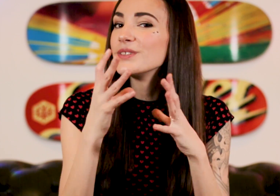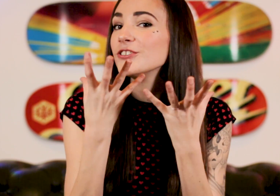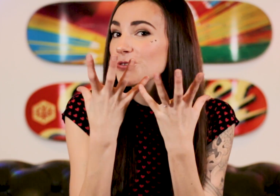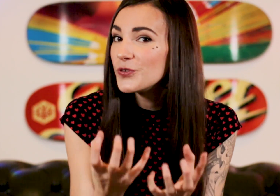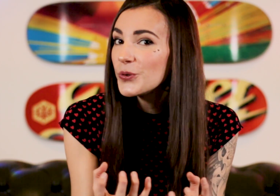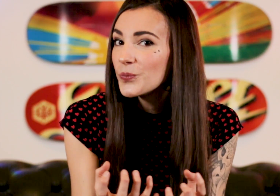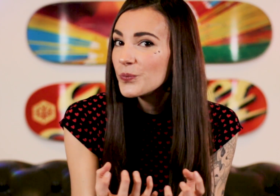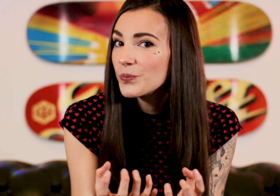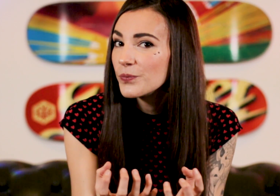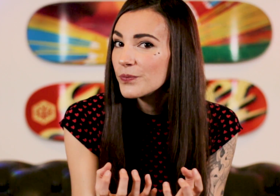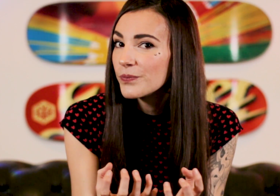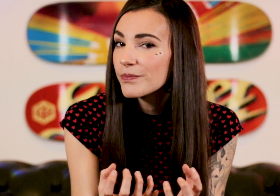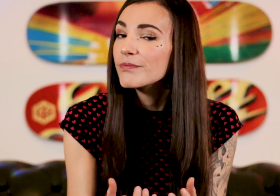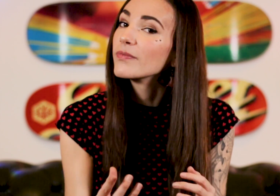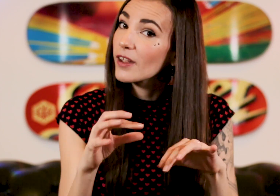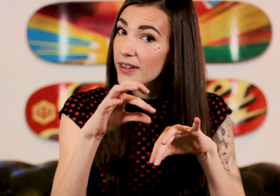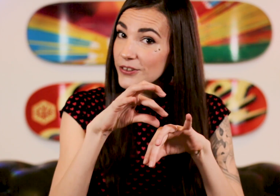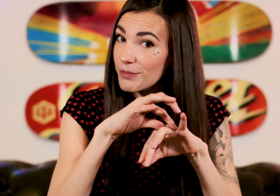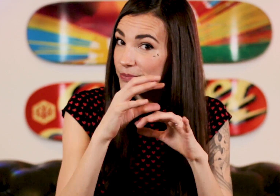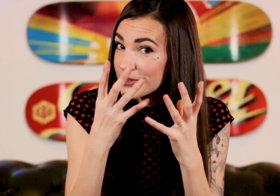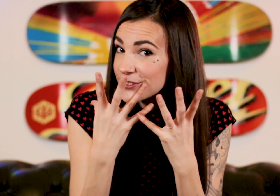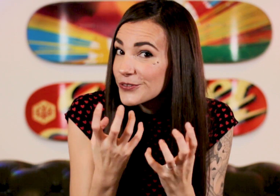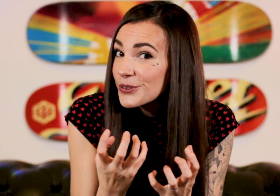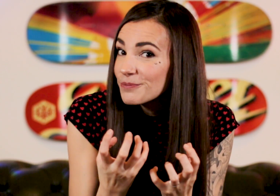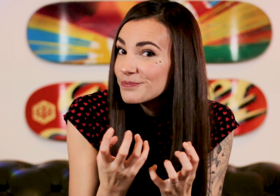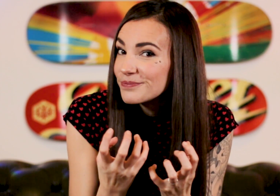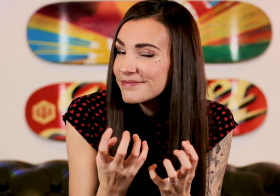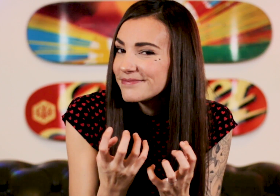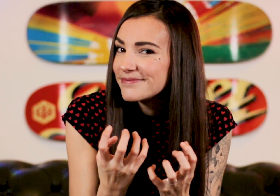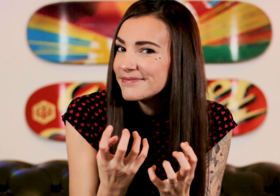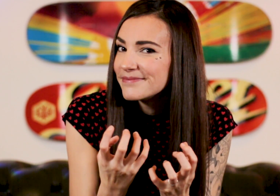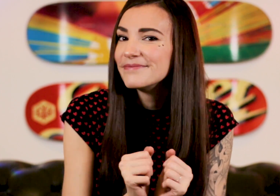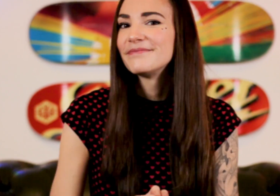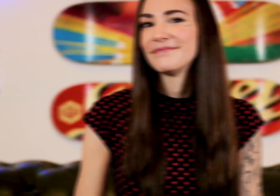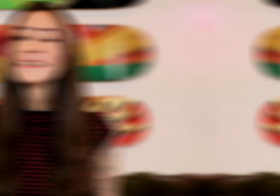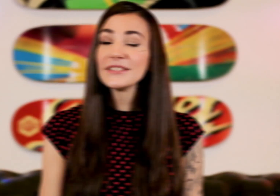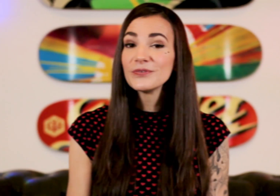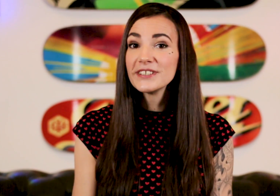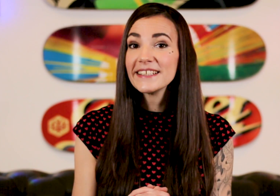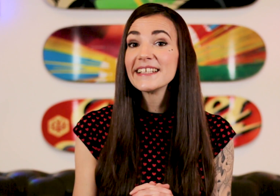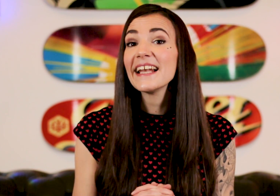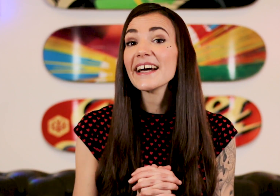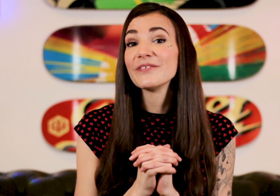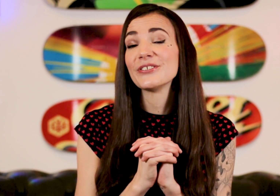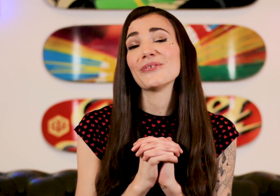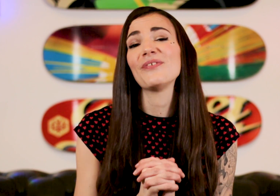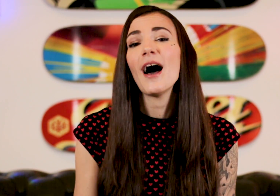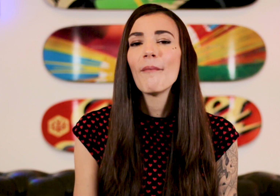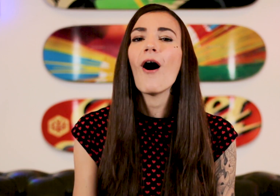m'épouser tu veux? Est-ce que m'épouser tu veux? Et si vous voulez déclarer votre flamme en